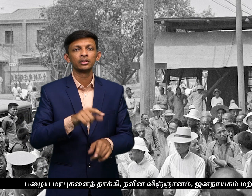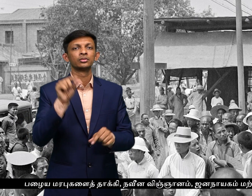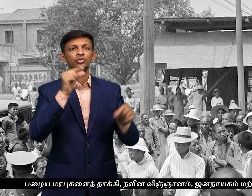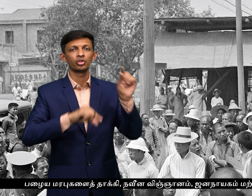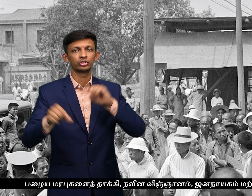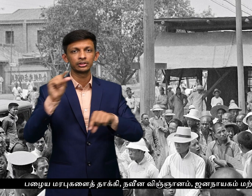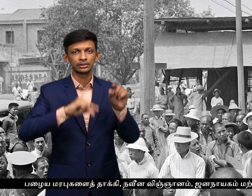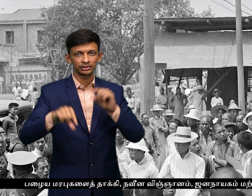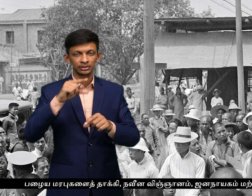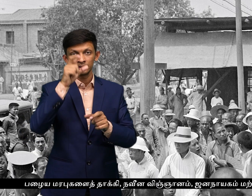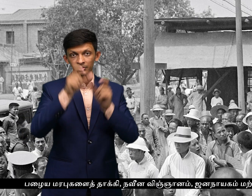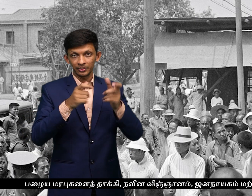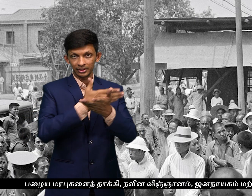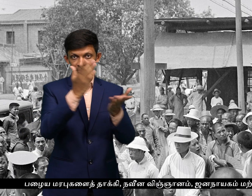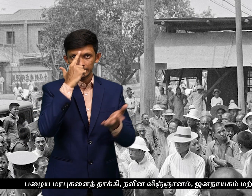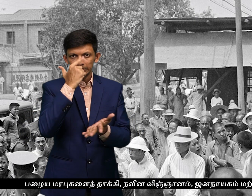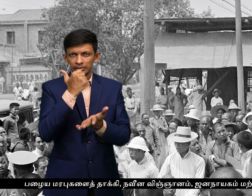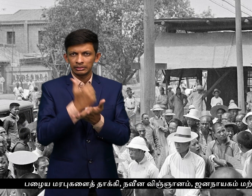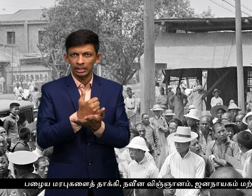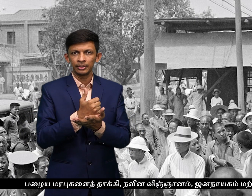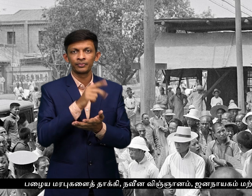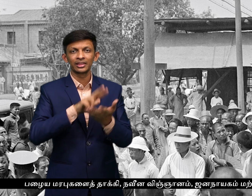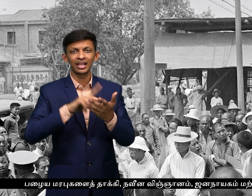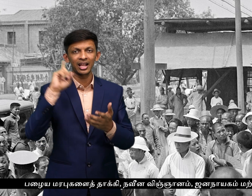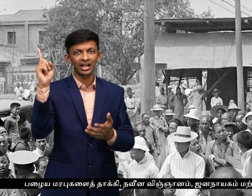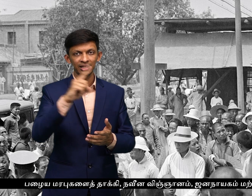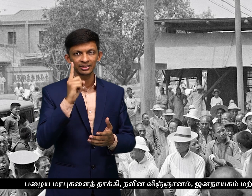ஜனநாயகம் மற்றும் தேசியவாதம் மூலம்